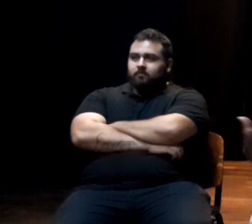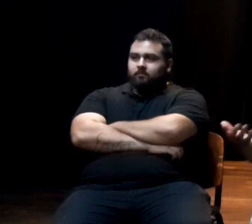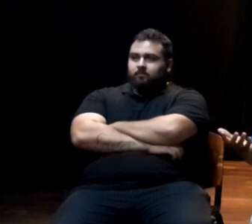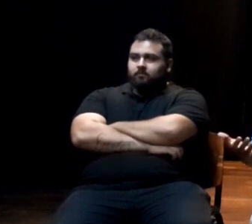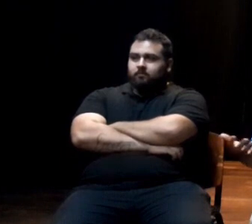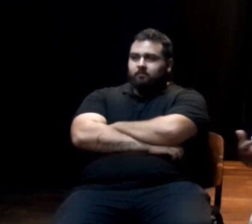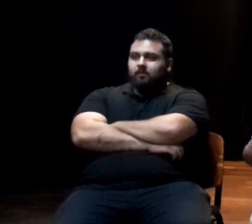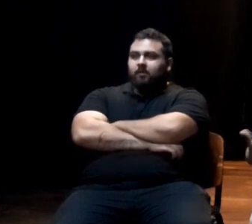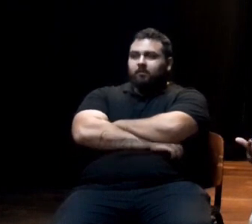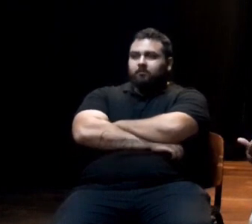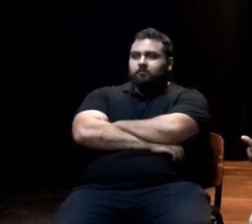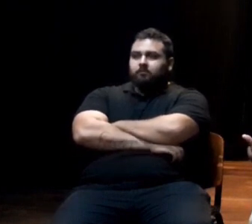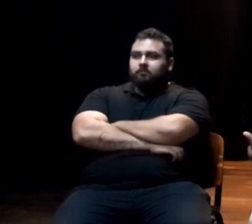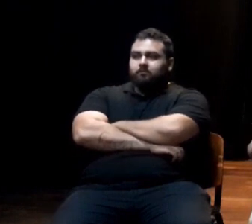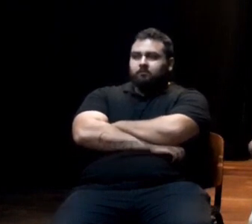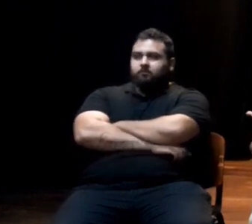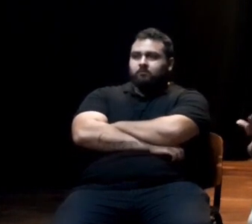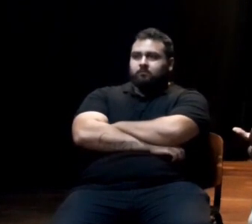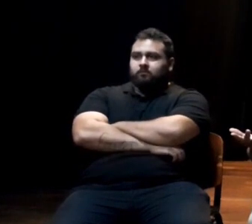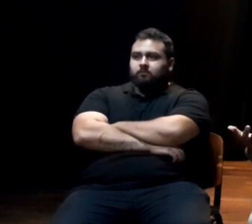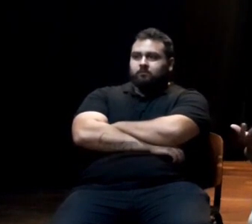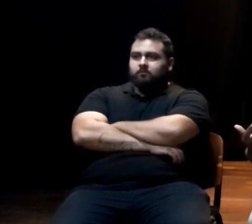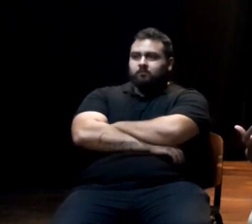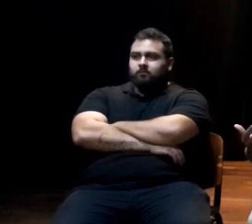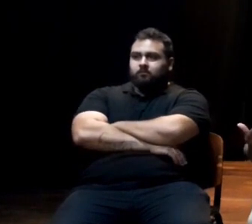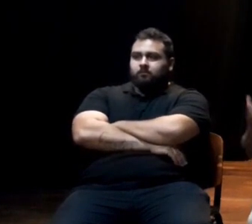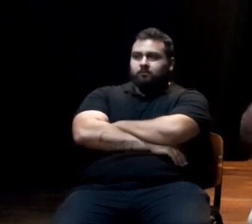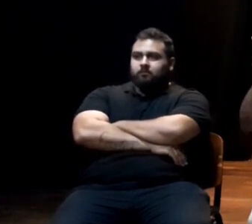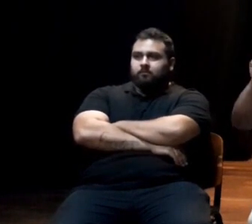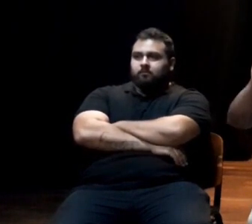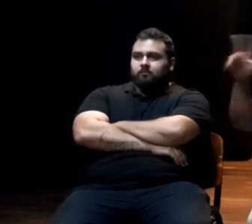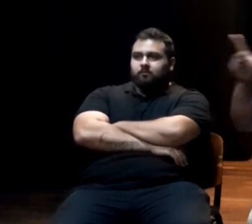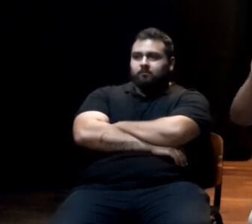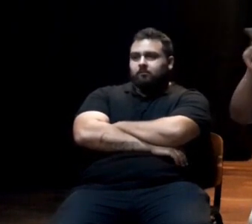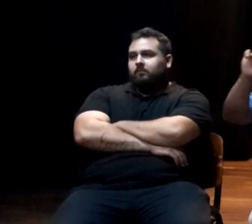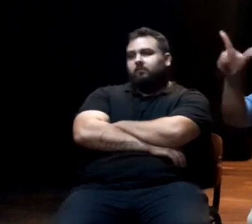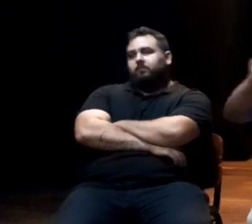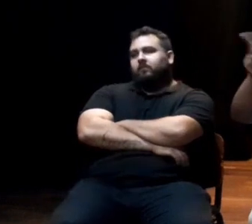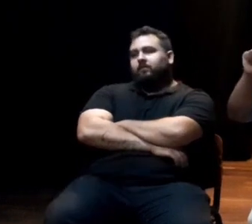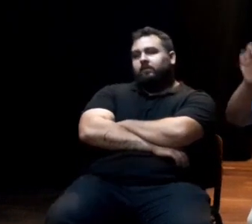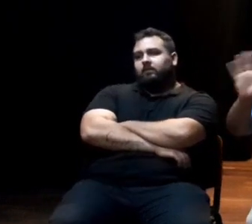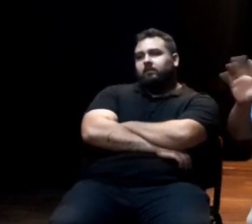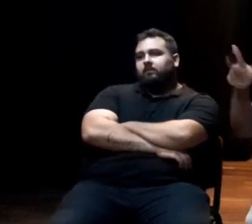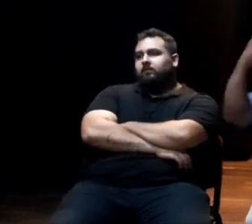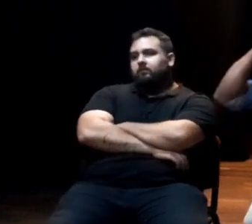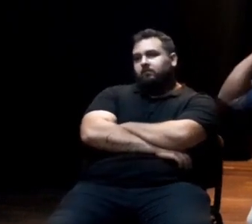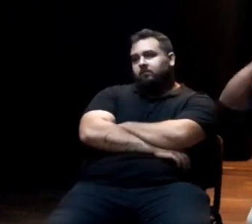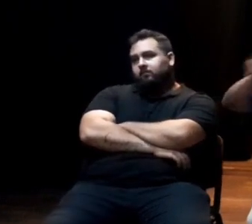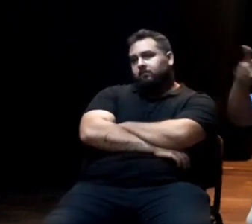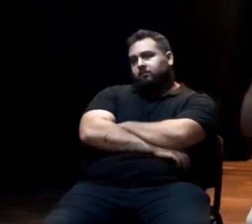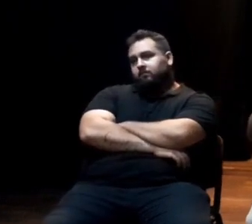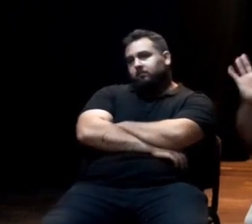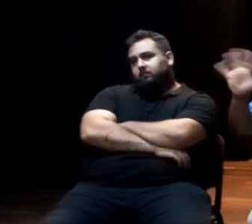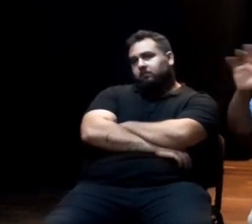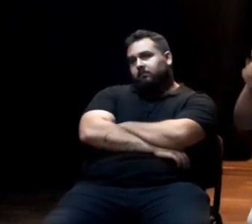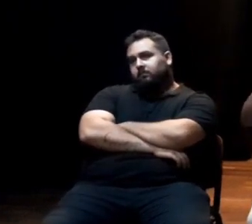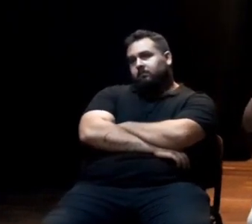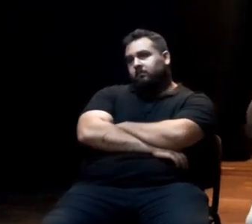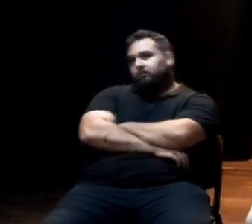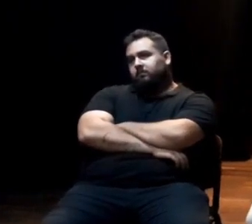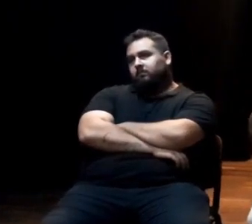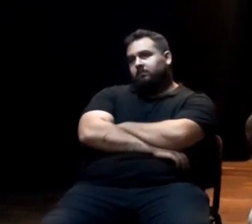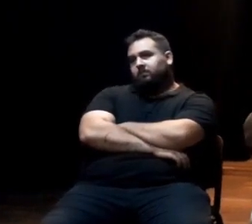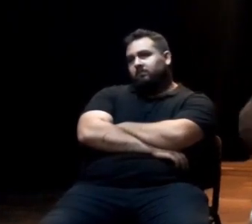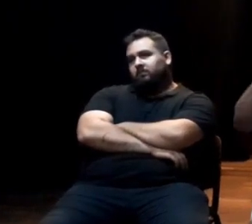Eu sou uma pessoa surda, mas eu sou estrangeiro linguístico, né? Não. Você tá? Não